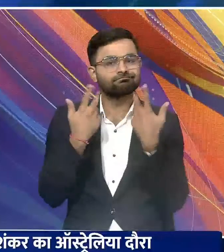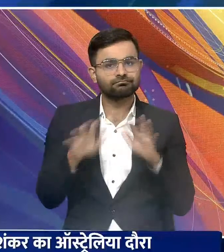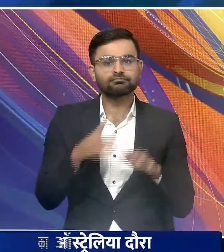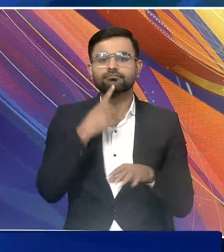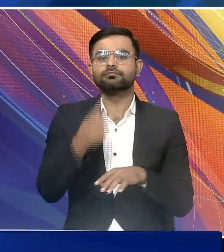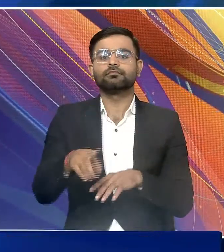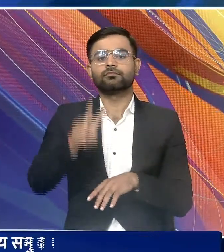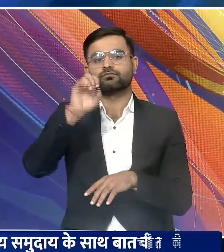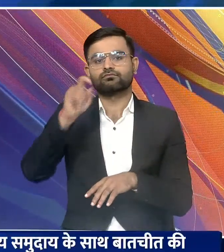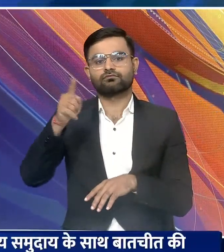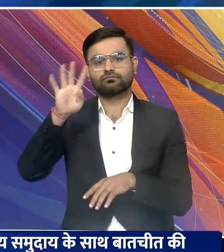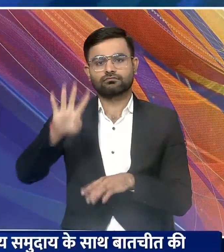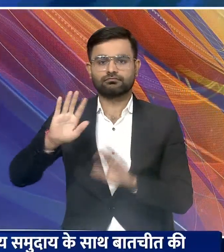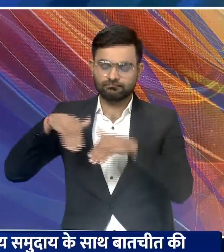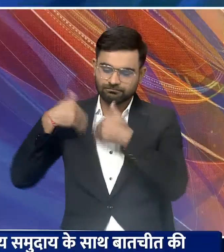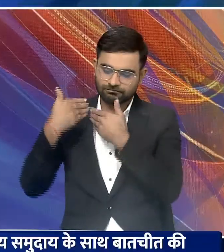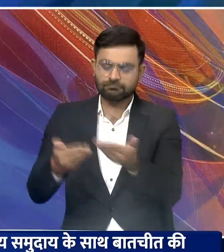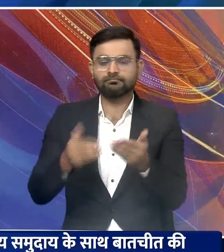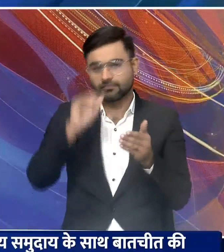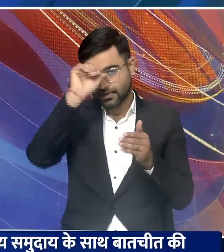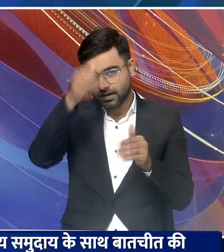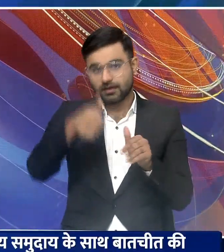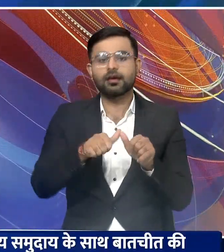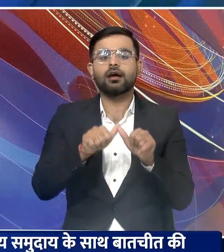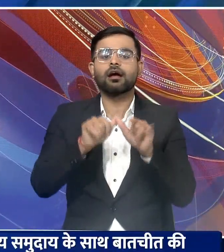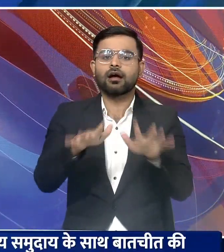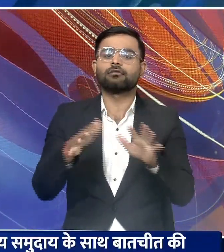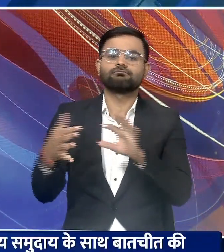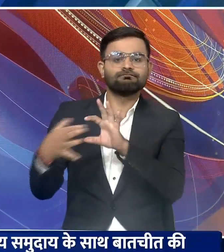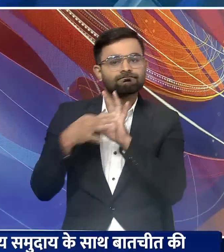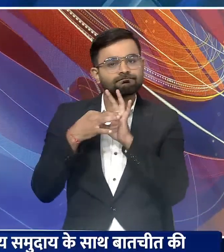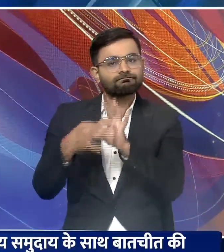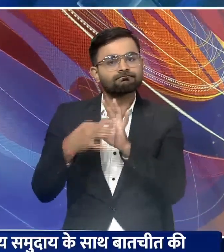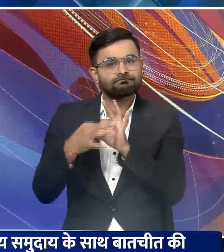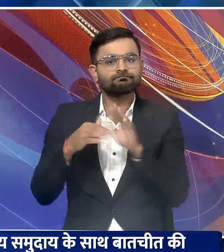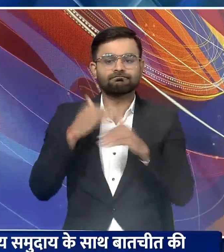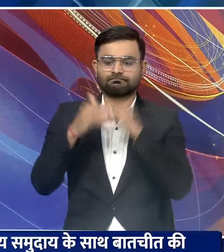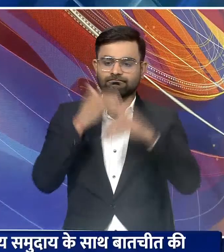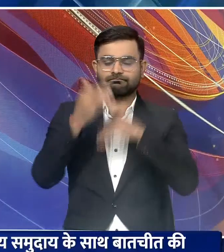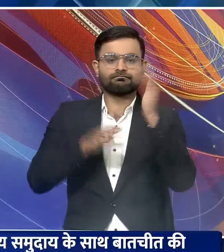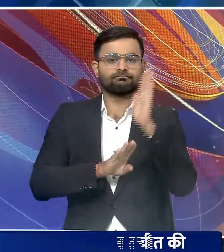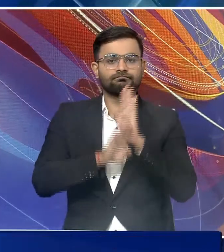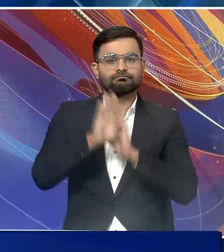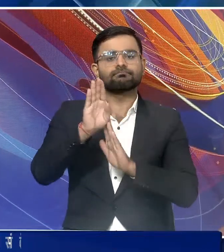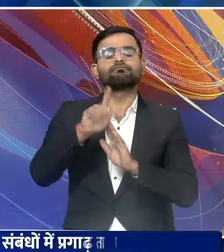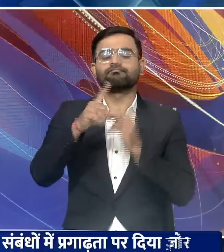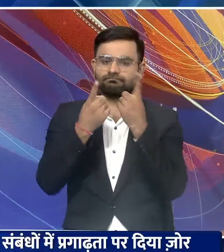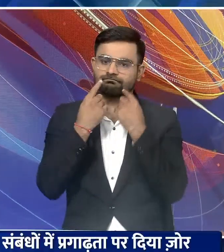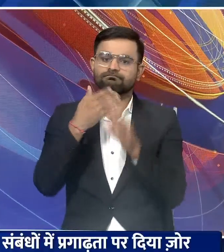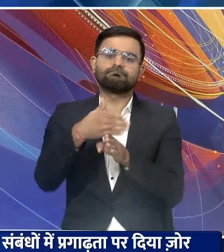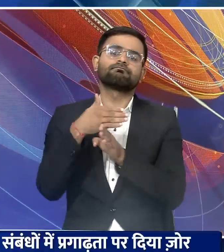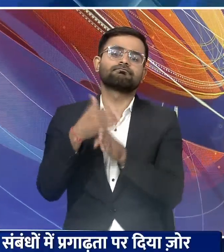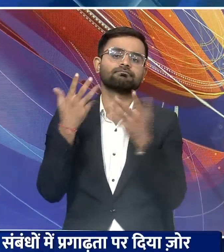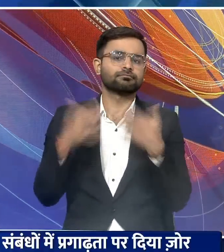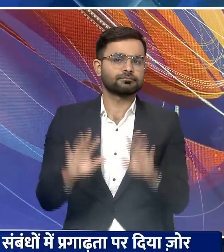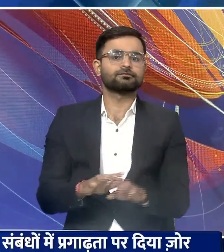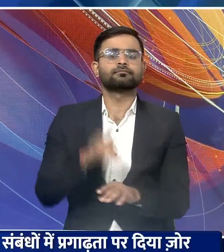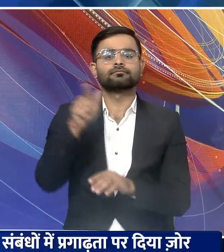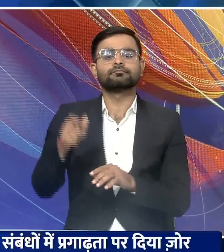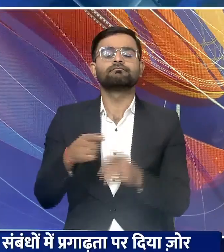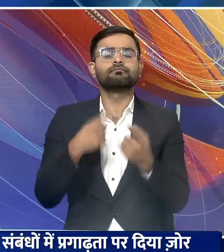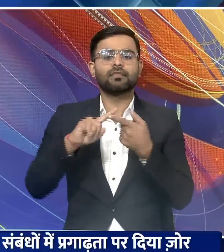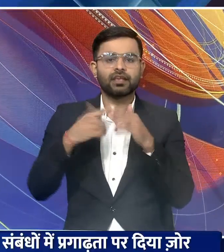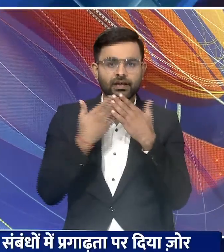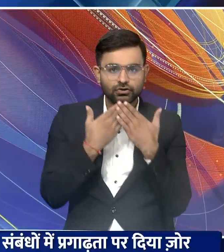उन्होंने 2014 के बाद से भारत ऑस्ट्रेलिया संबंधों में तेजी से विकास के अपने आकलन को साझा किया और